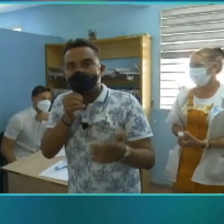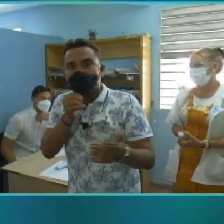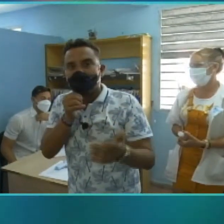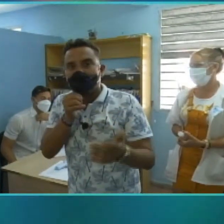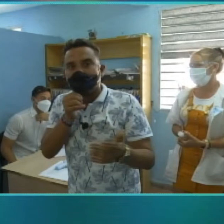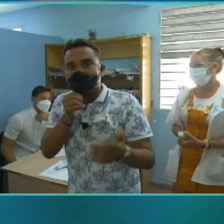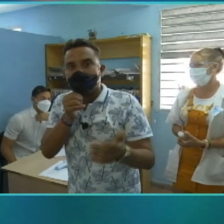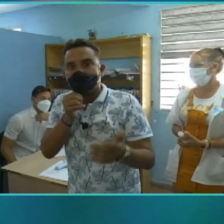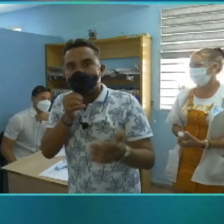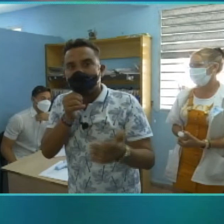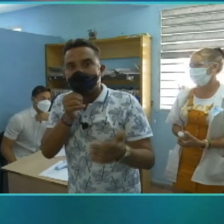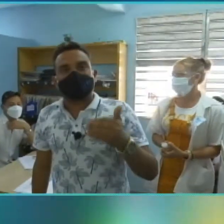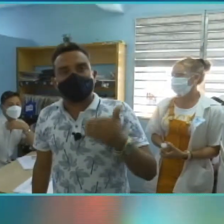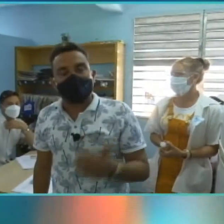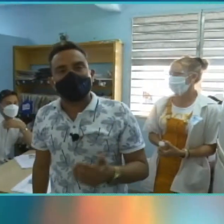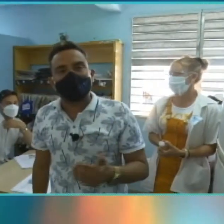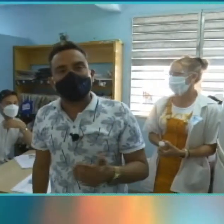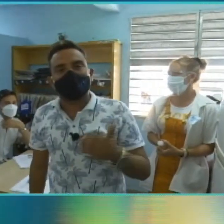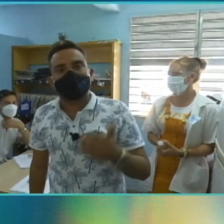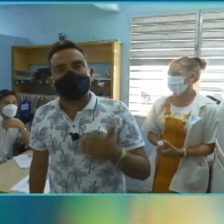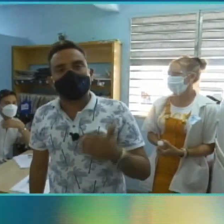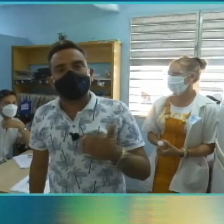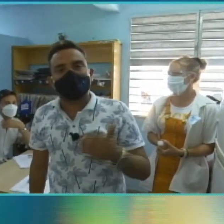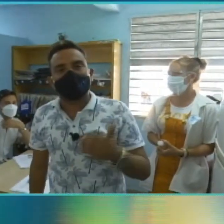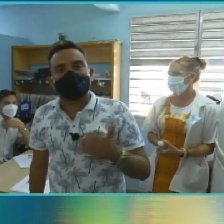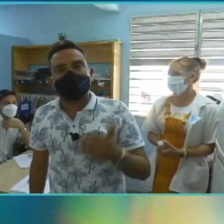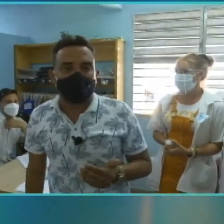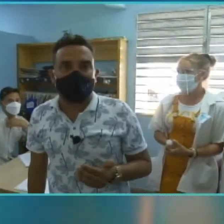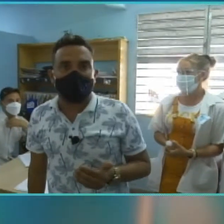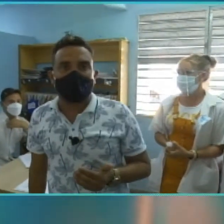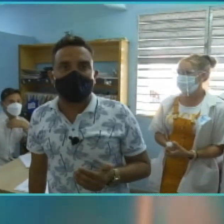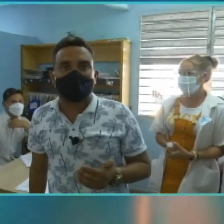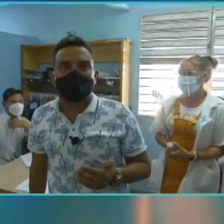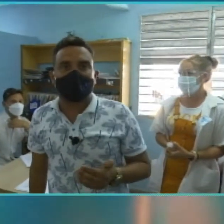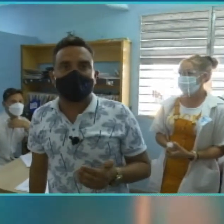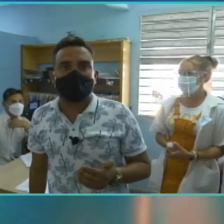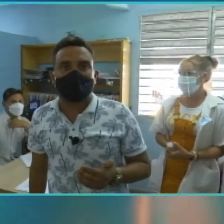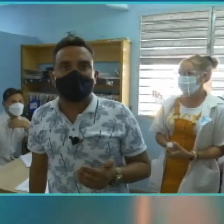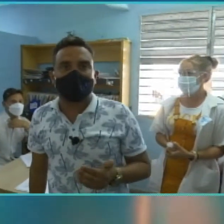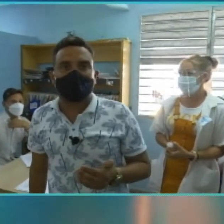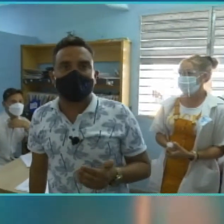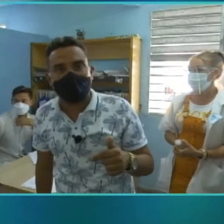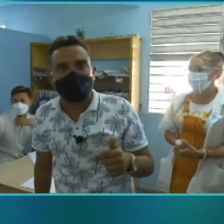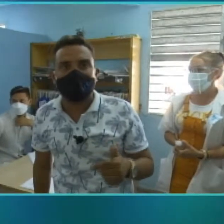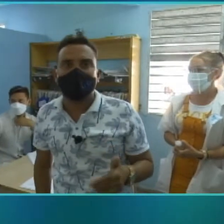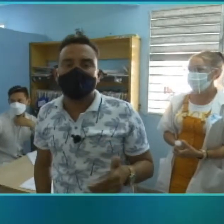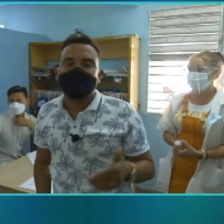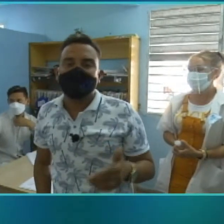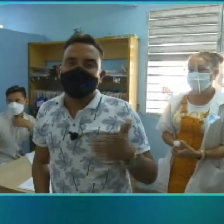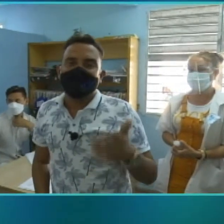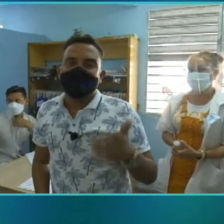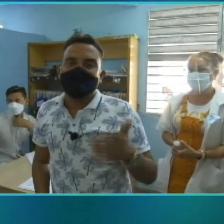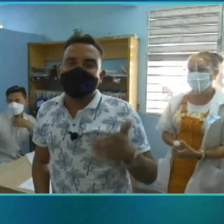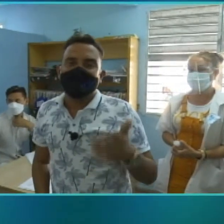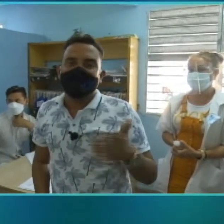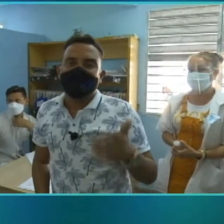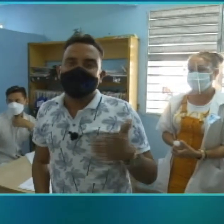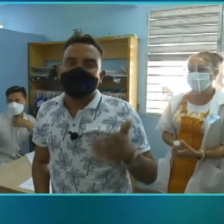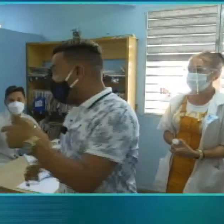Habana reconoce a todos los trabajadores de nuestros consultorios médicos en esta jornada del 19 de mayo y les agradece, ahora